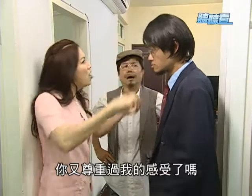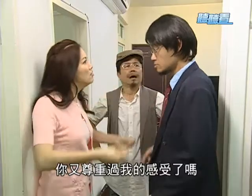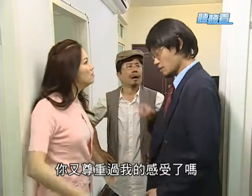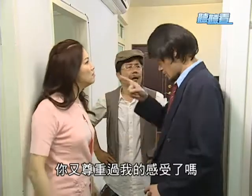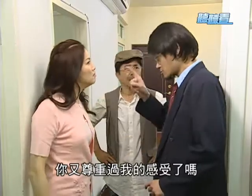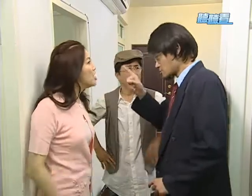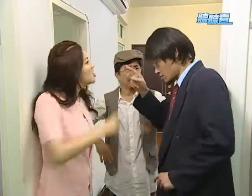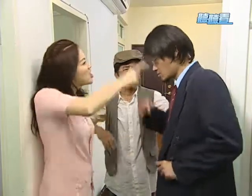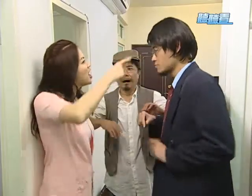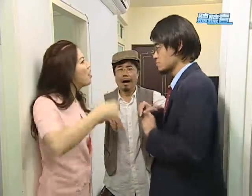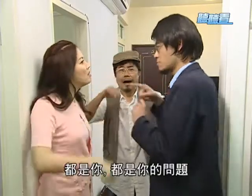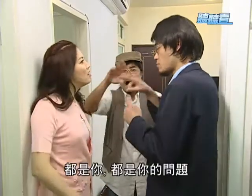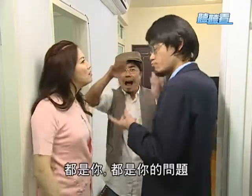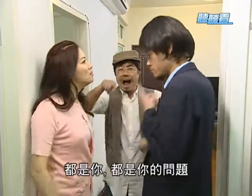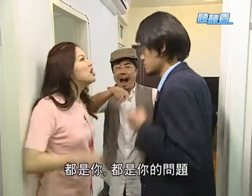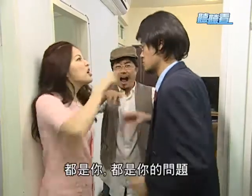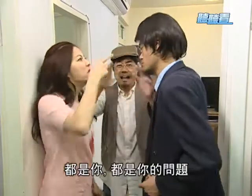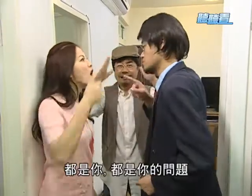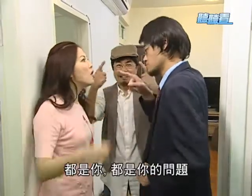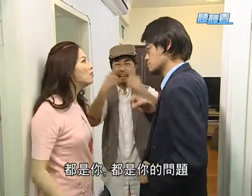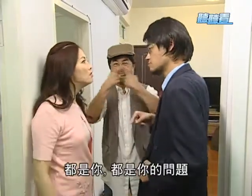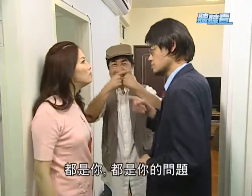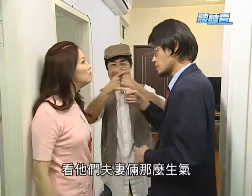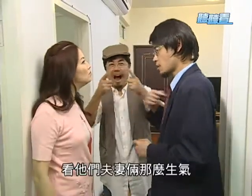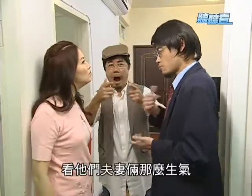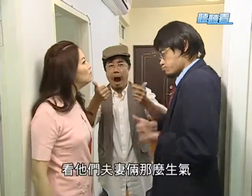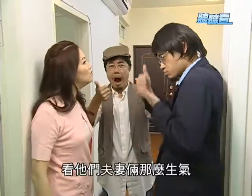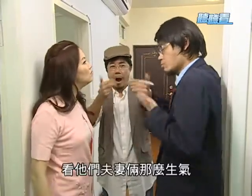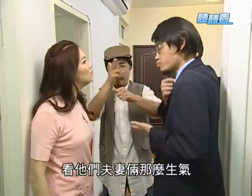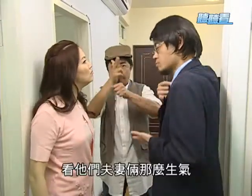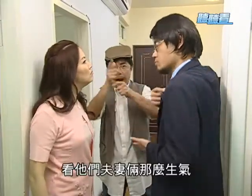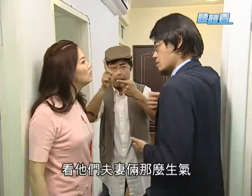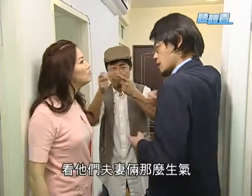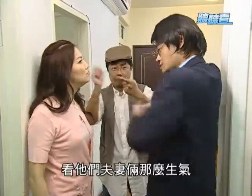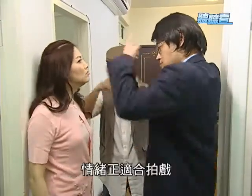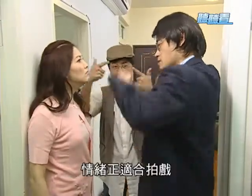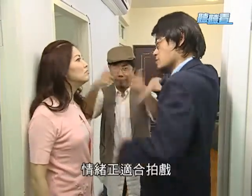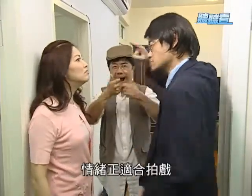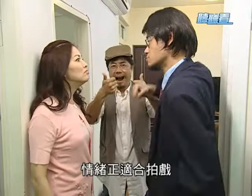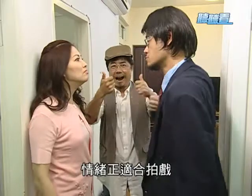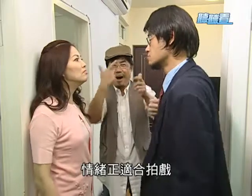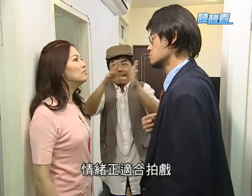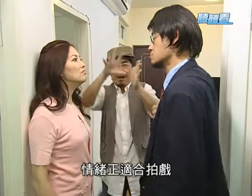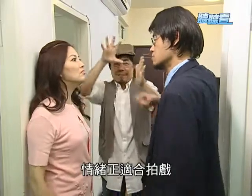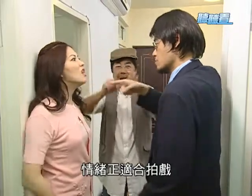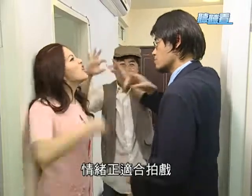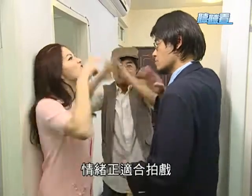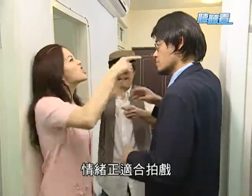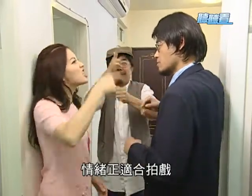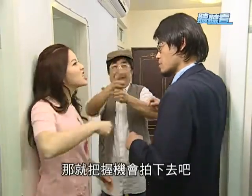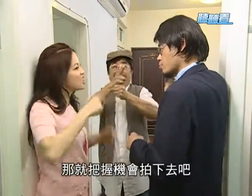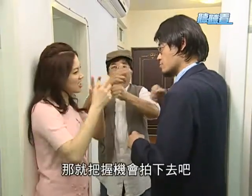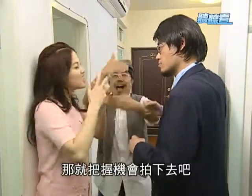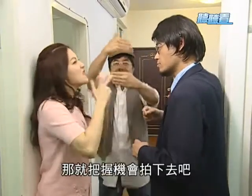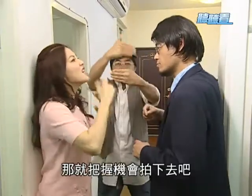了吗？ 都是你， 问你看他们夫妻俩那么生气啊，情绪正适合拍戏，那就把我姐拍下